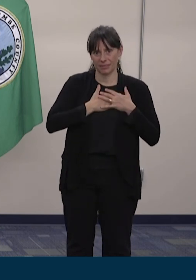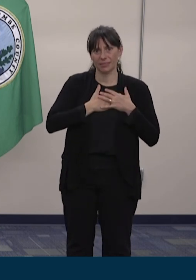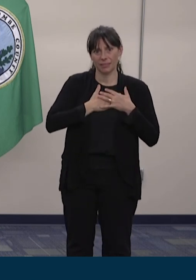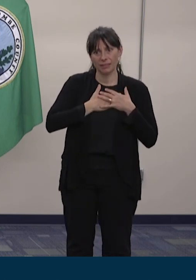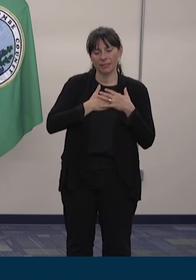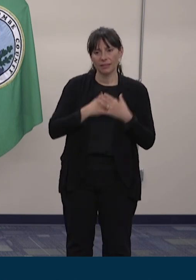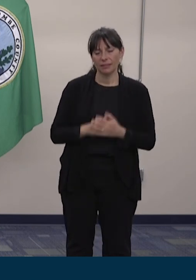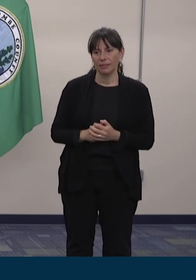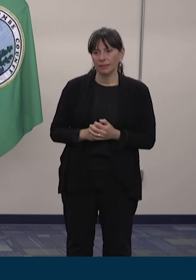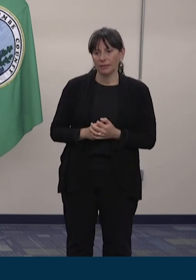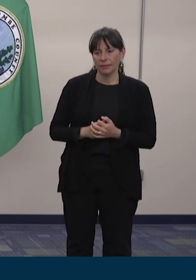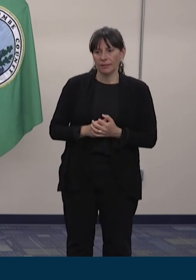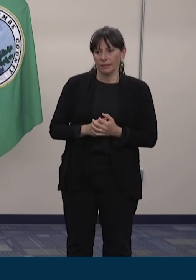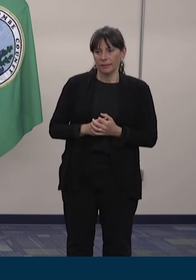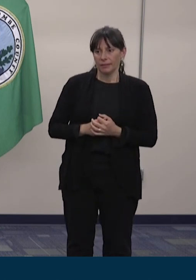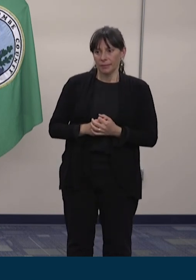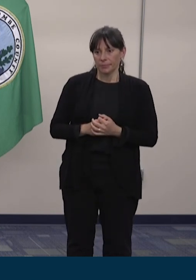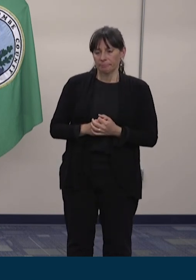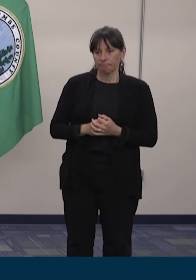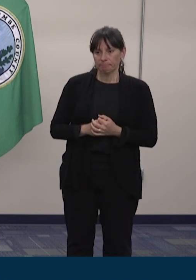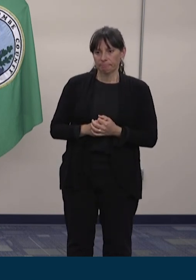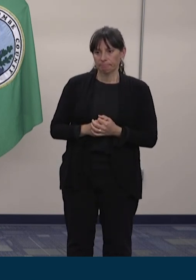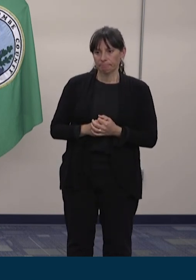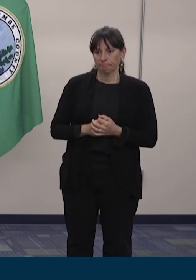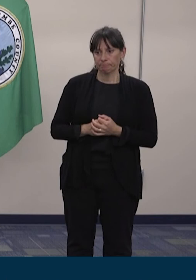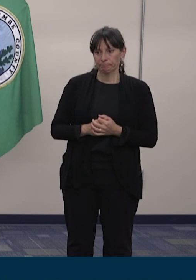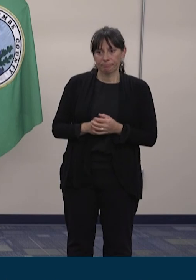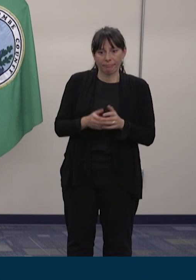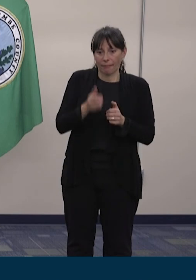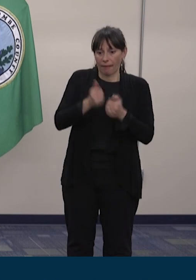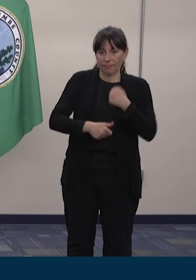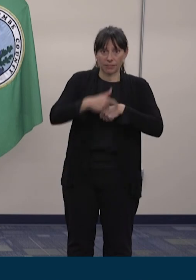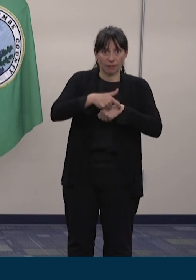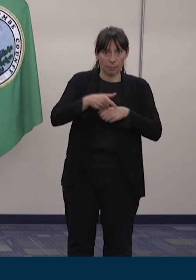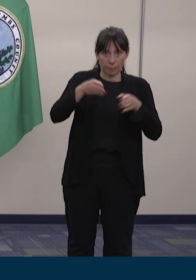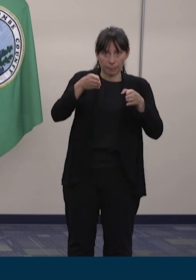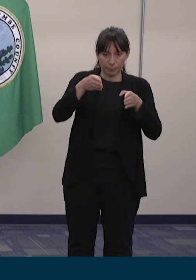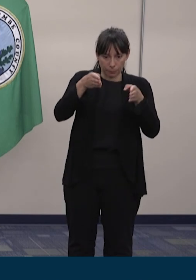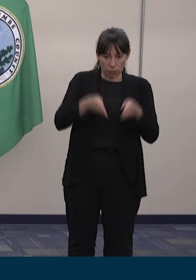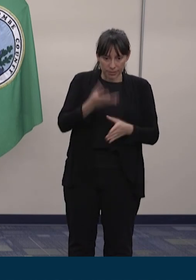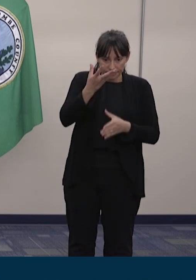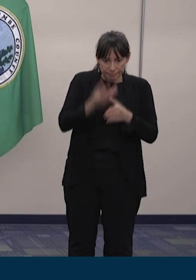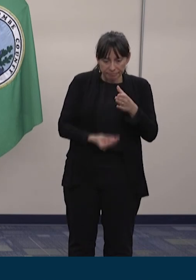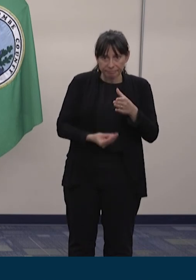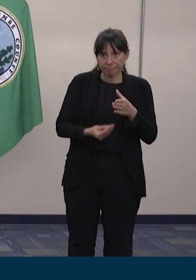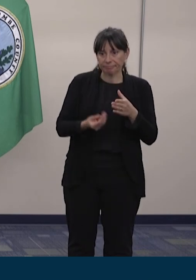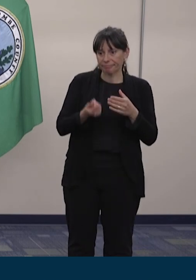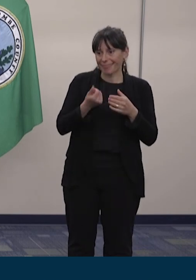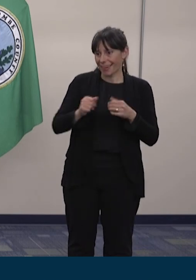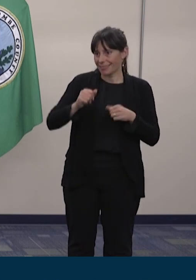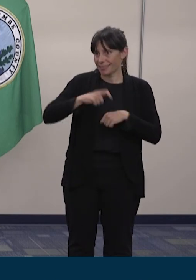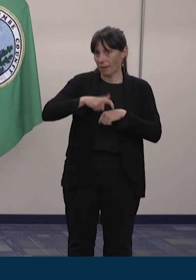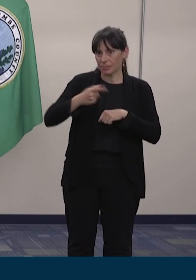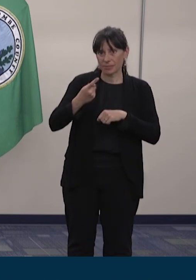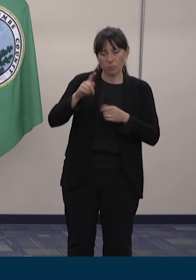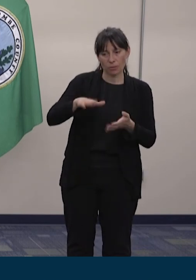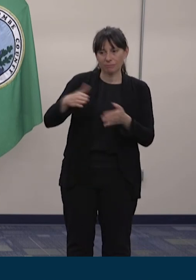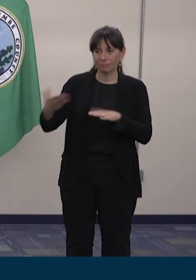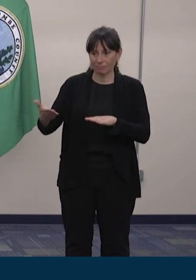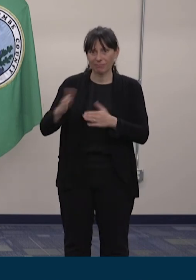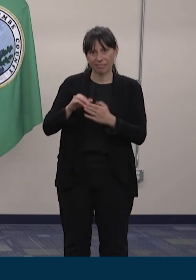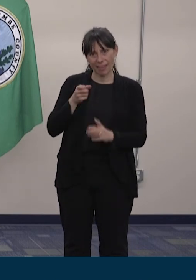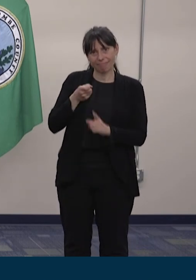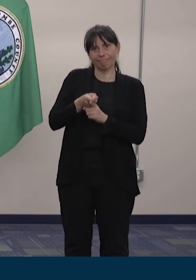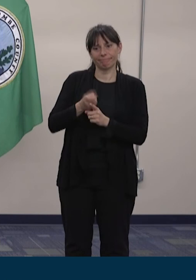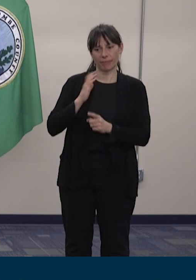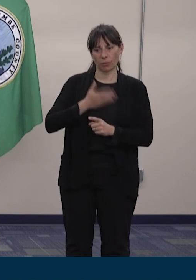Every case Cada caso and every y death cada muerte leaves a mark deja on una our marca en community. nuestra comunidad. This Y is por why eso we are